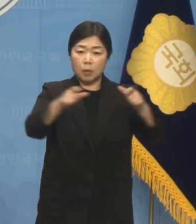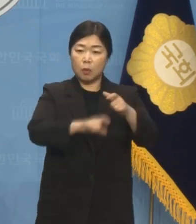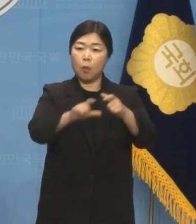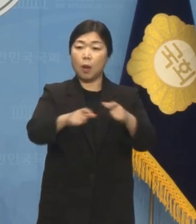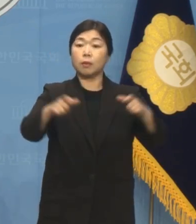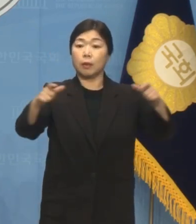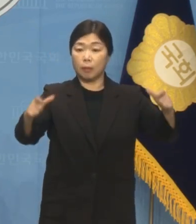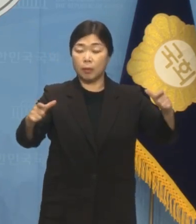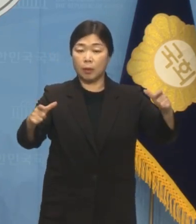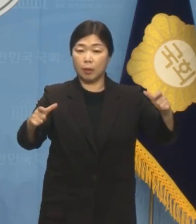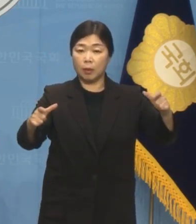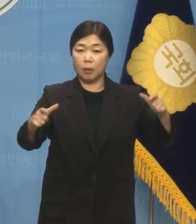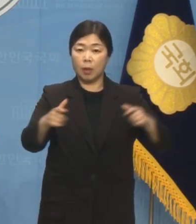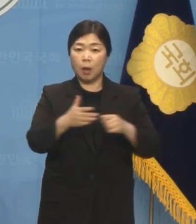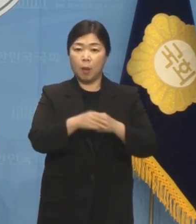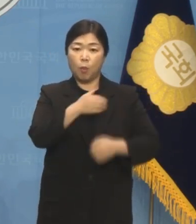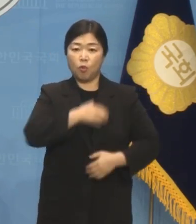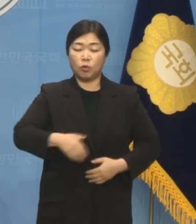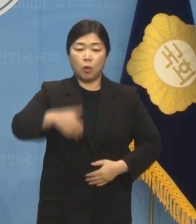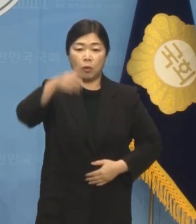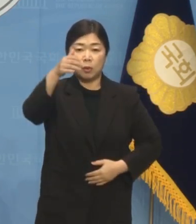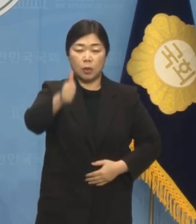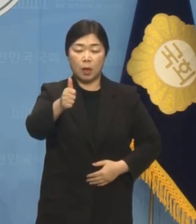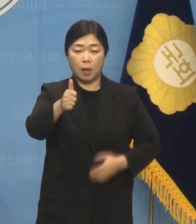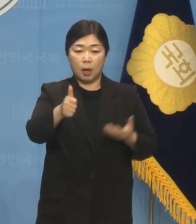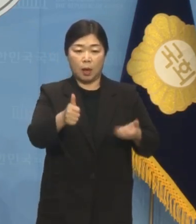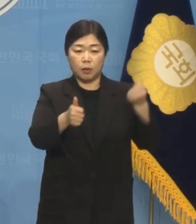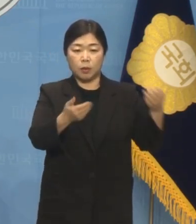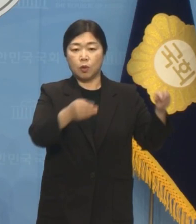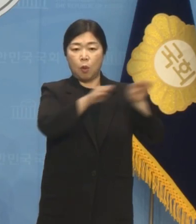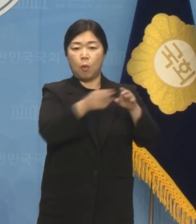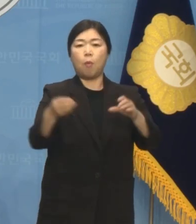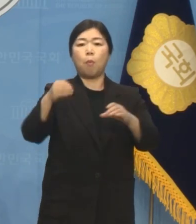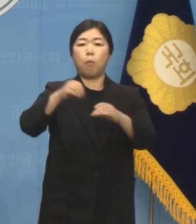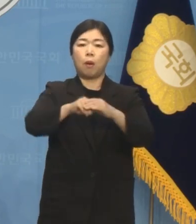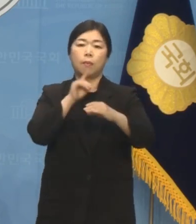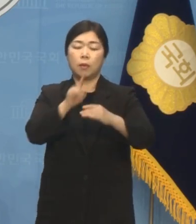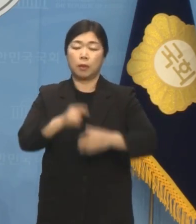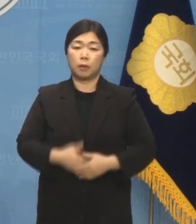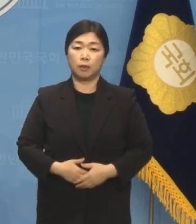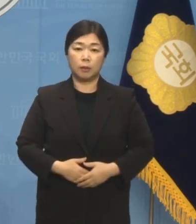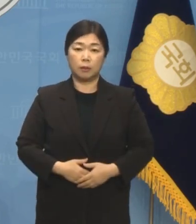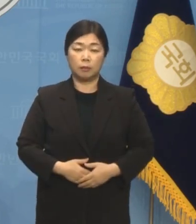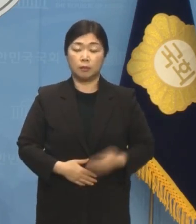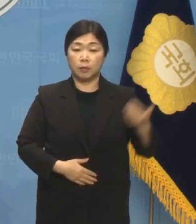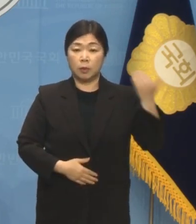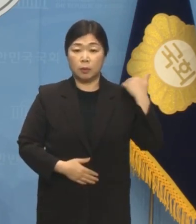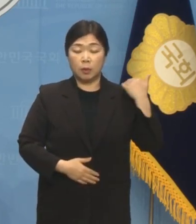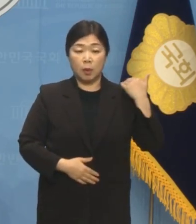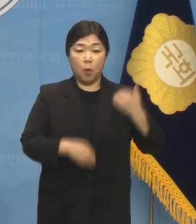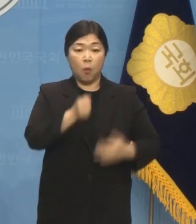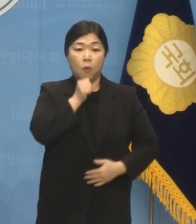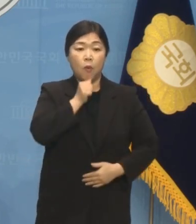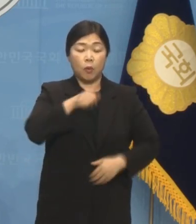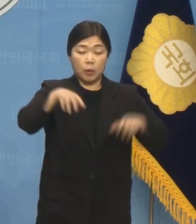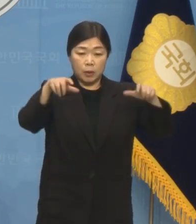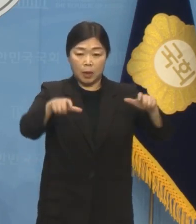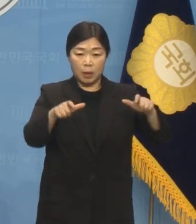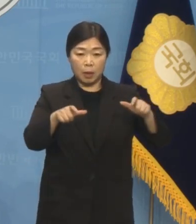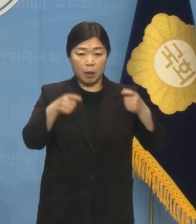마포구청장 소유 건물이 포함된다고 합니다. 기존 홍대 관광특구 사업도 추진 과정에서